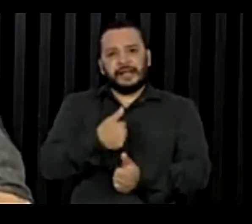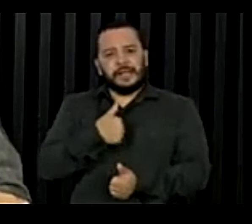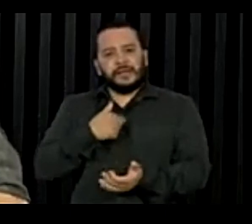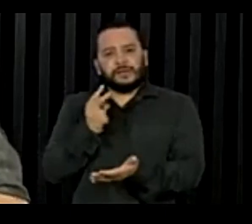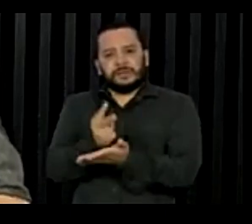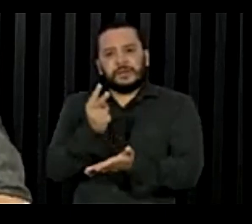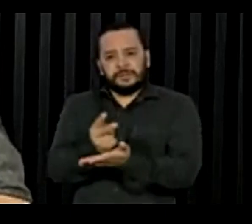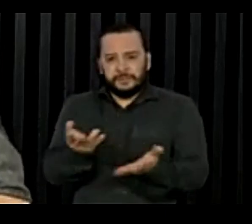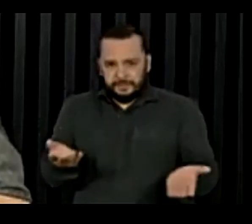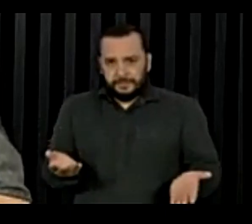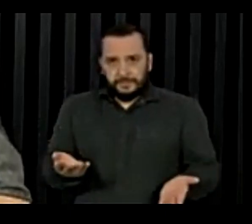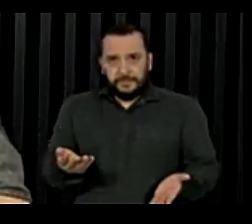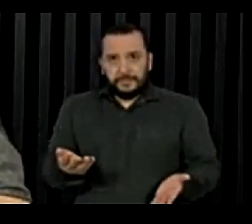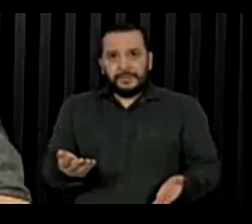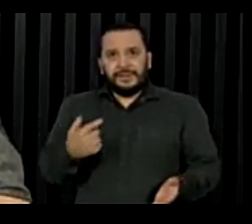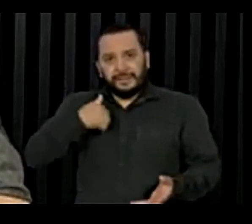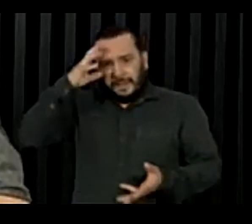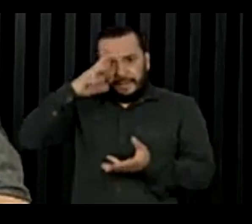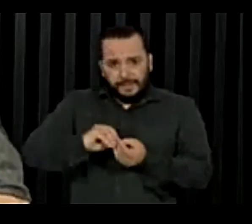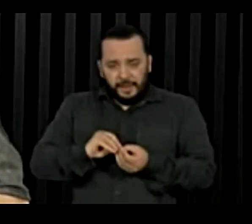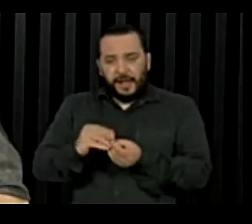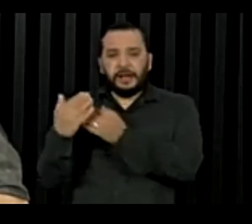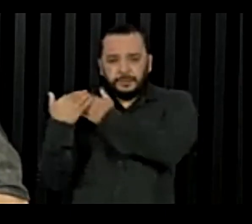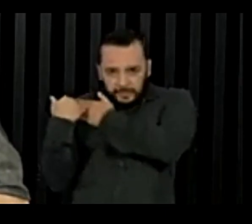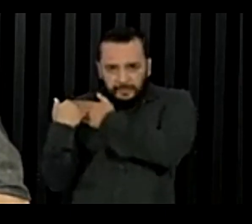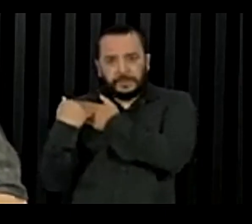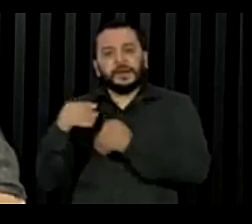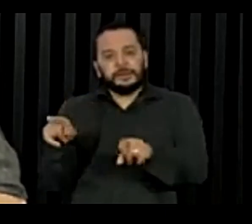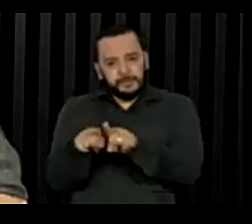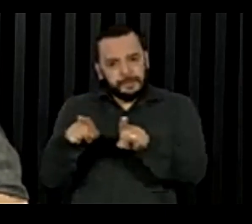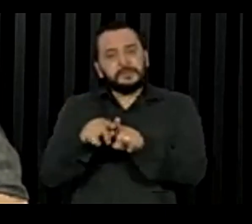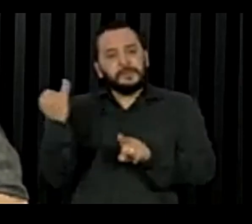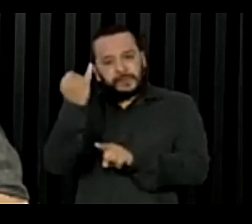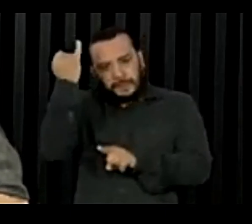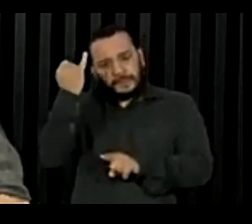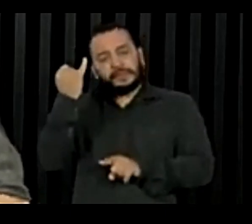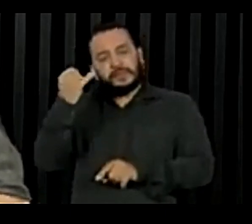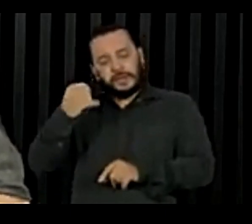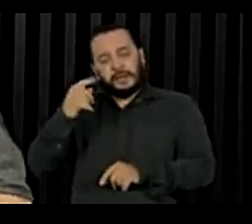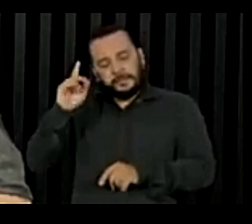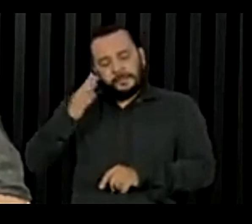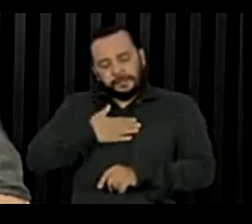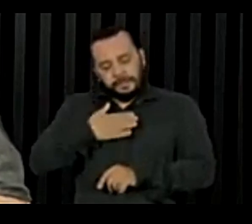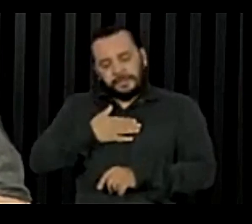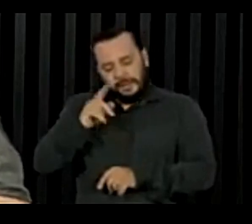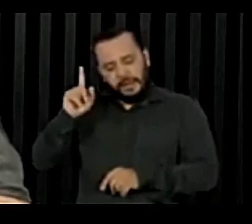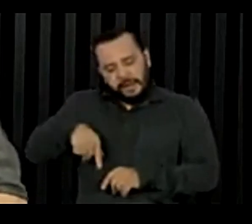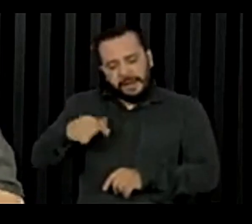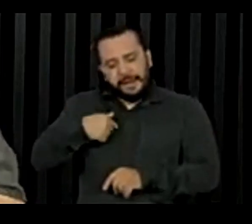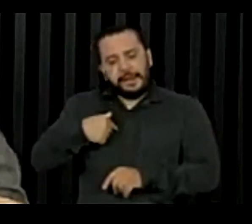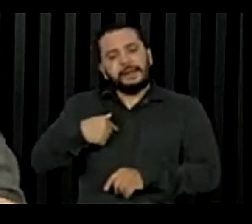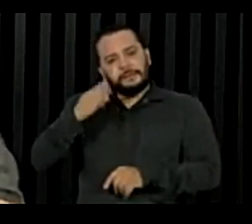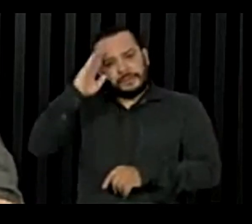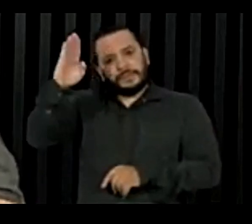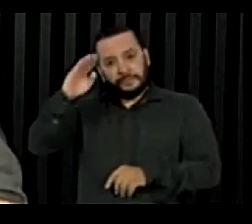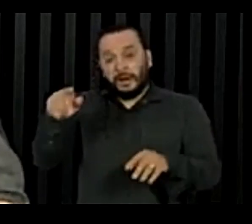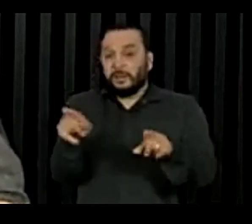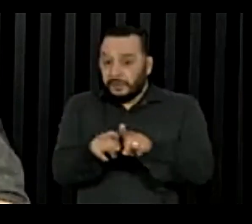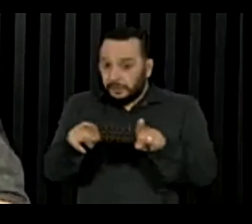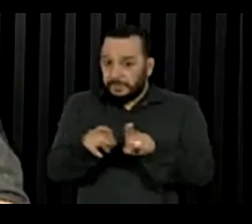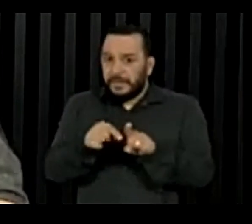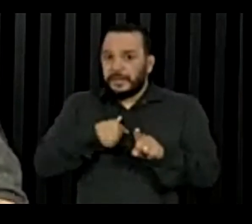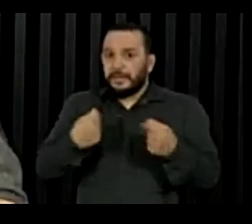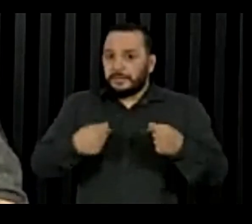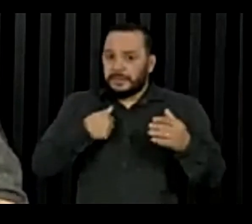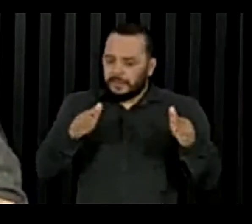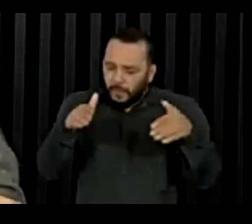Entender a responsabilidade e a importância disso, para mim, é o mais importante. E, em segundo lugar, saber lidar com isso com o máximo possível de